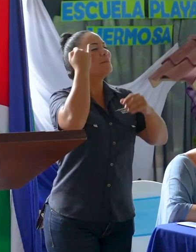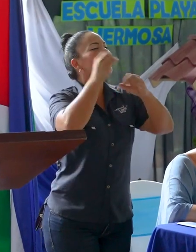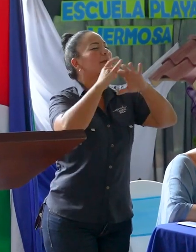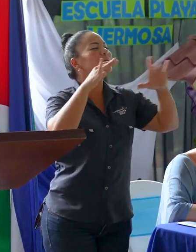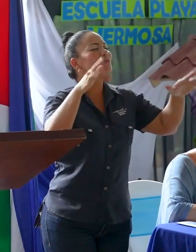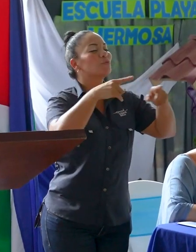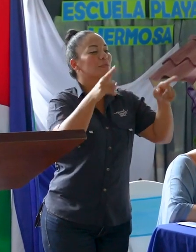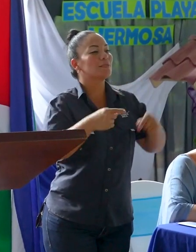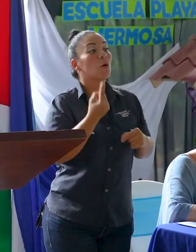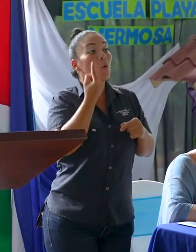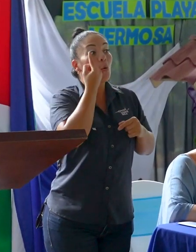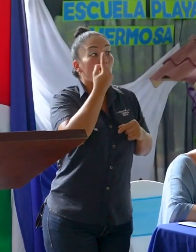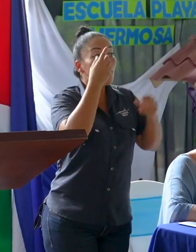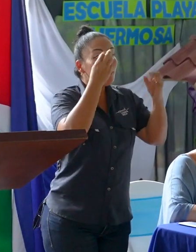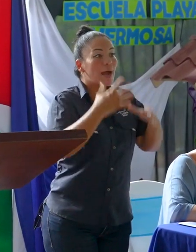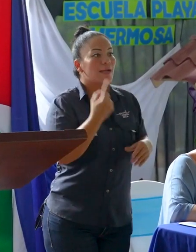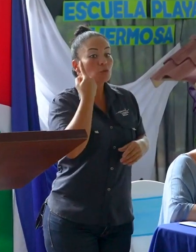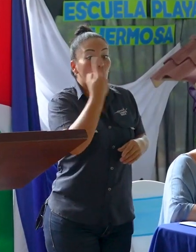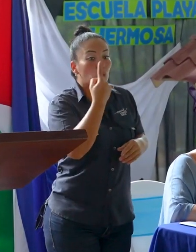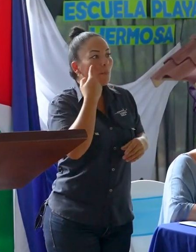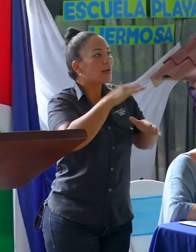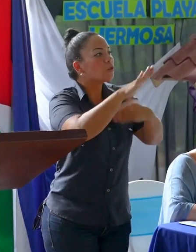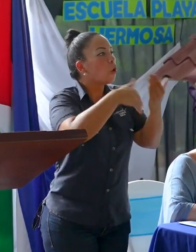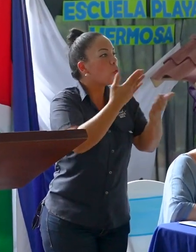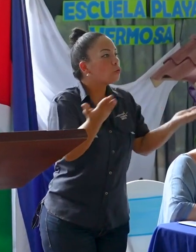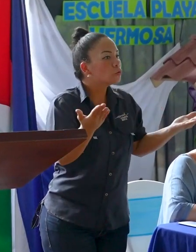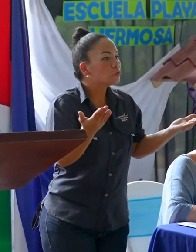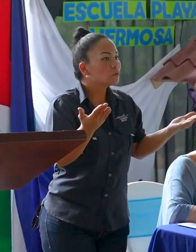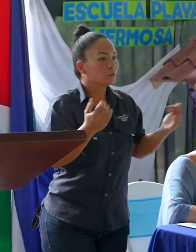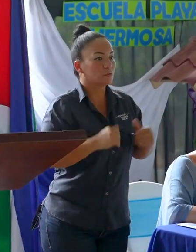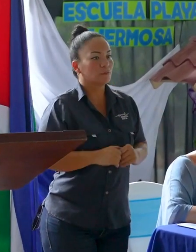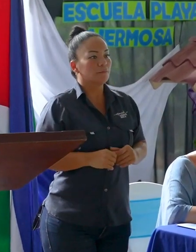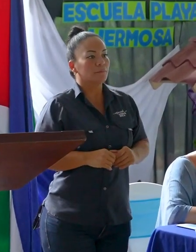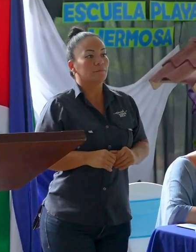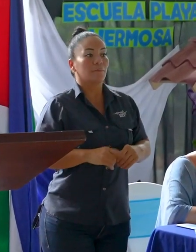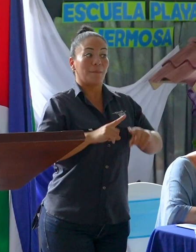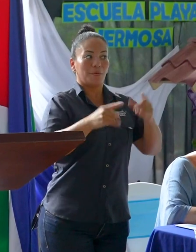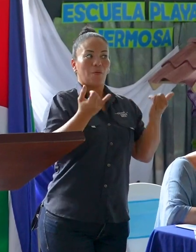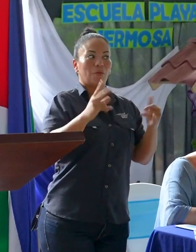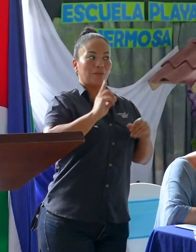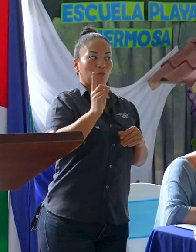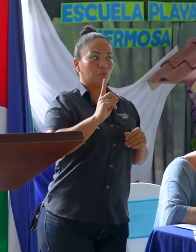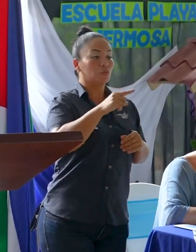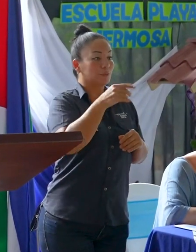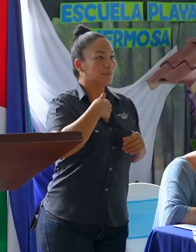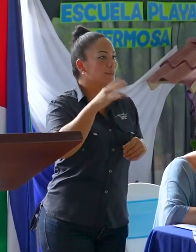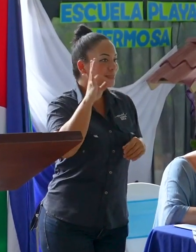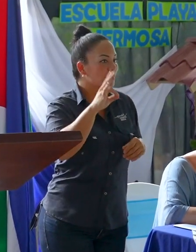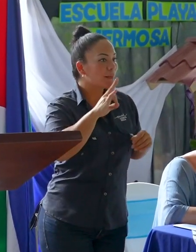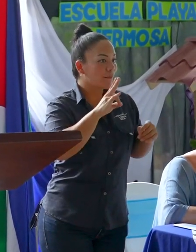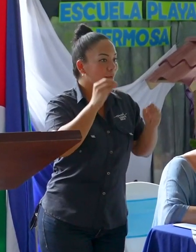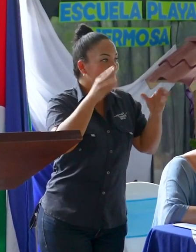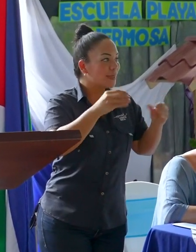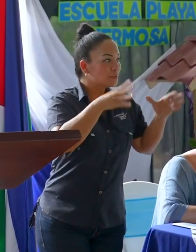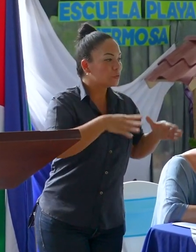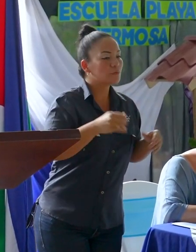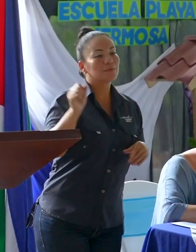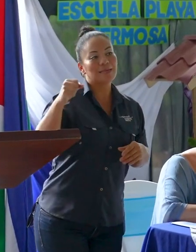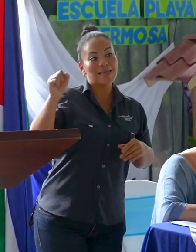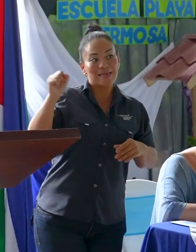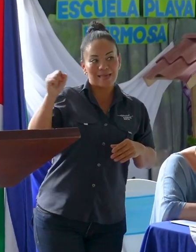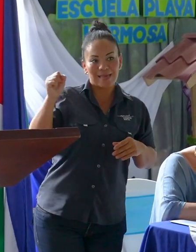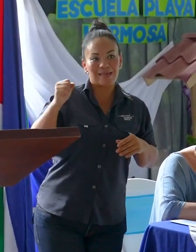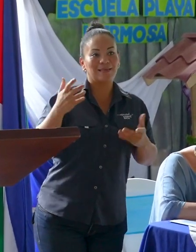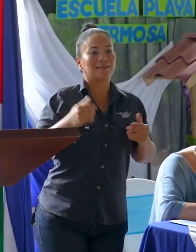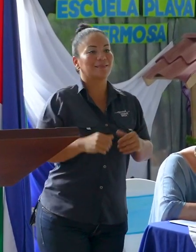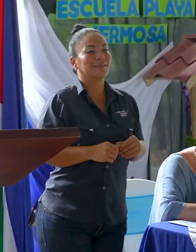Imagínense, un solo maestro para todo el mundo. Ahora no, ahora tienen 7, ¿verdad? Ven.